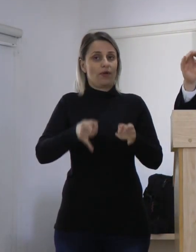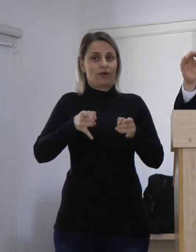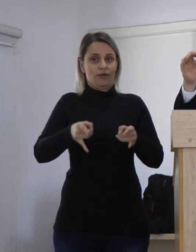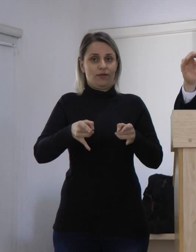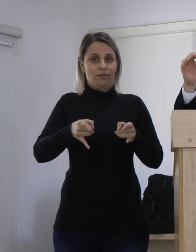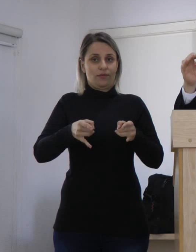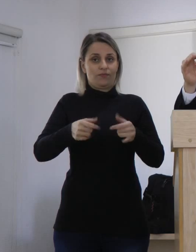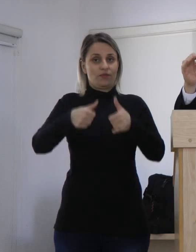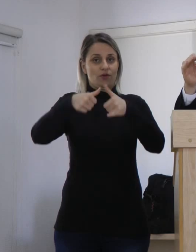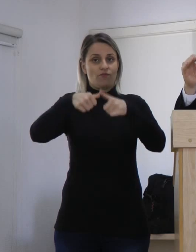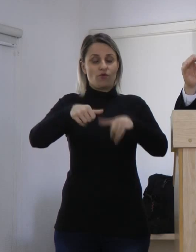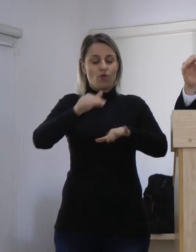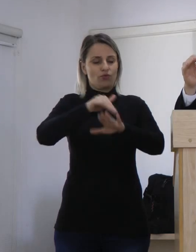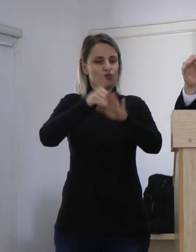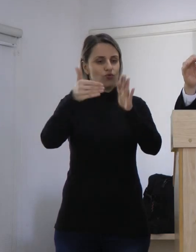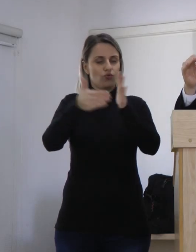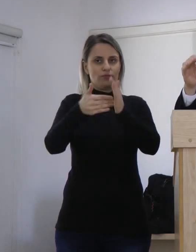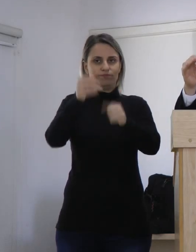paralisado.